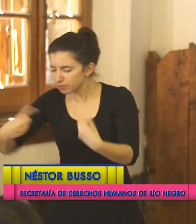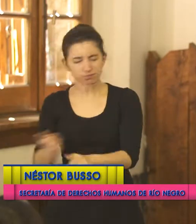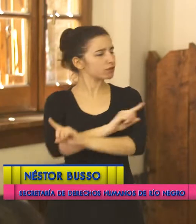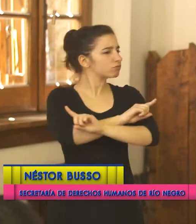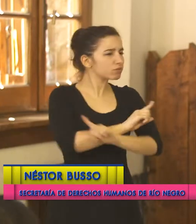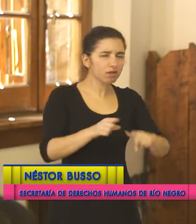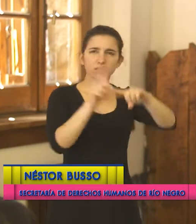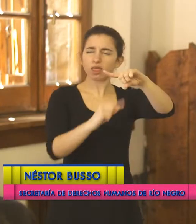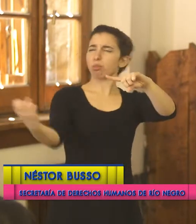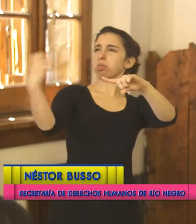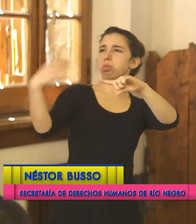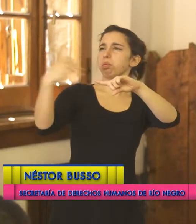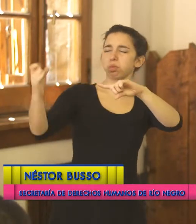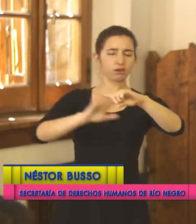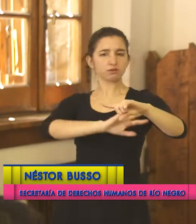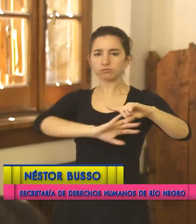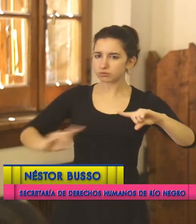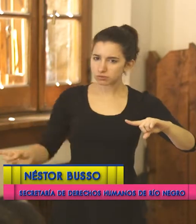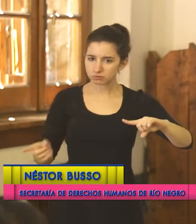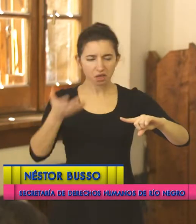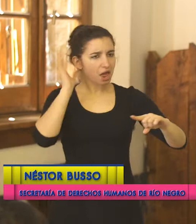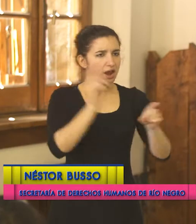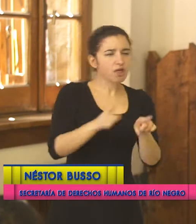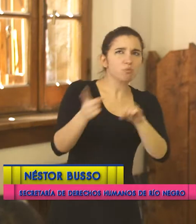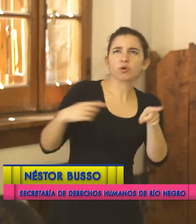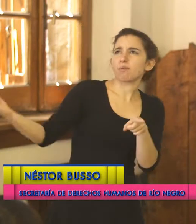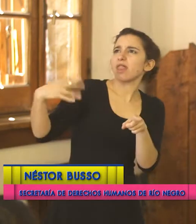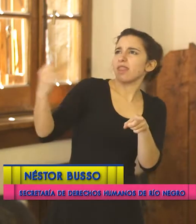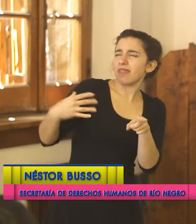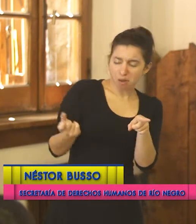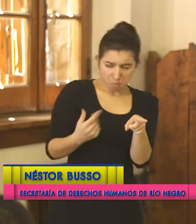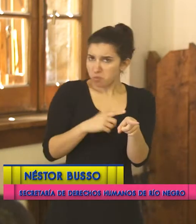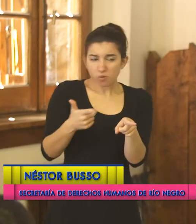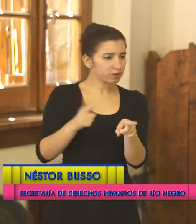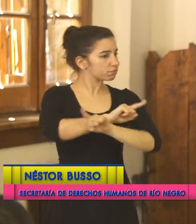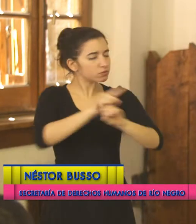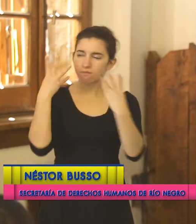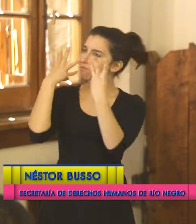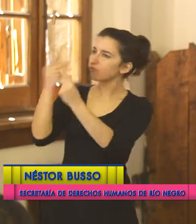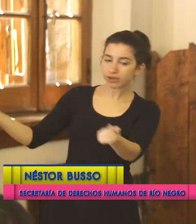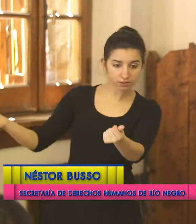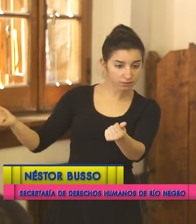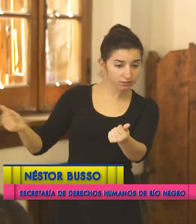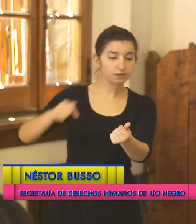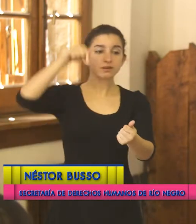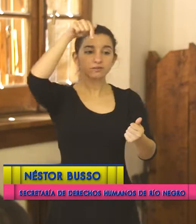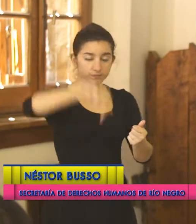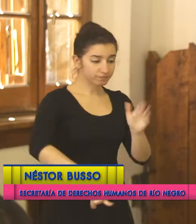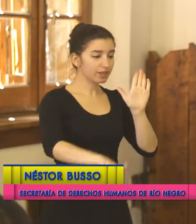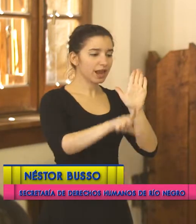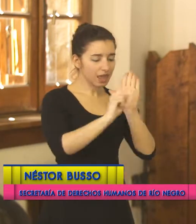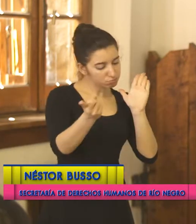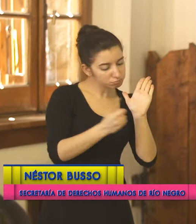que nos impiden la ocupación del espectro por parte de emisoras de nuestra localidad es necesaria la normalización